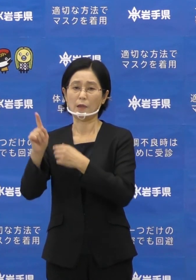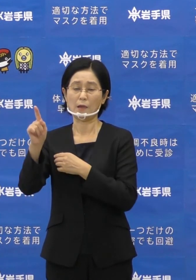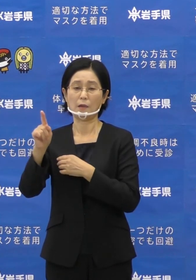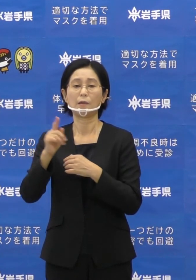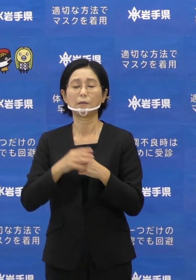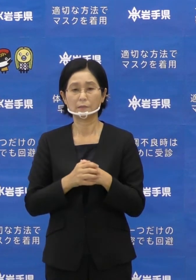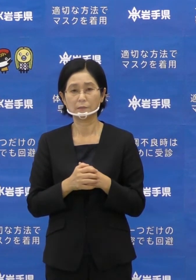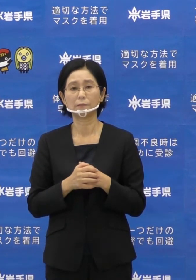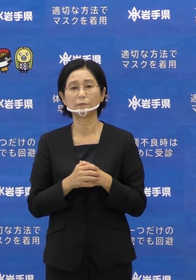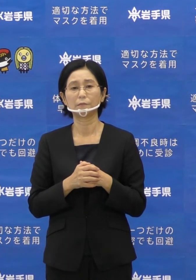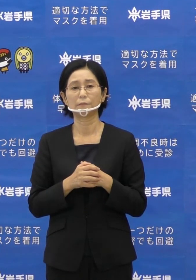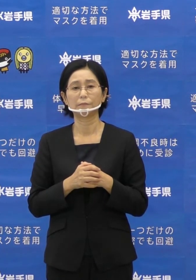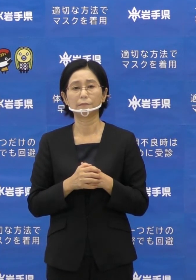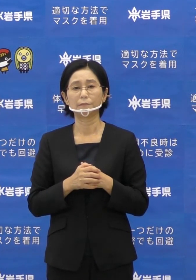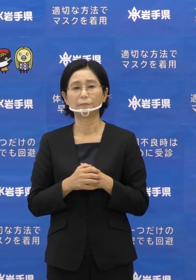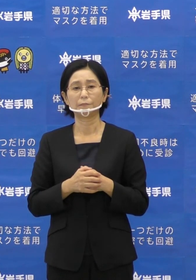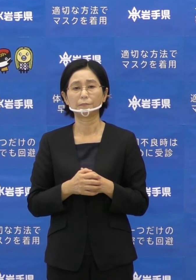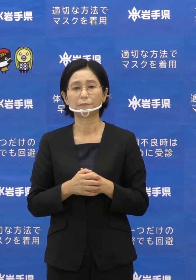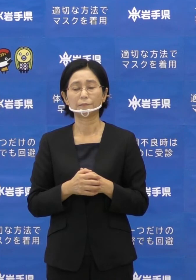もはや、